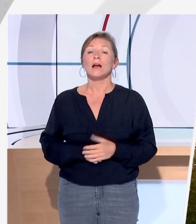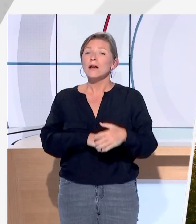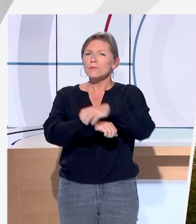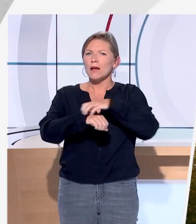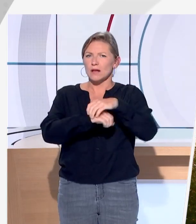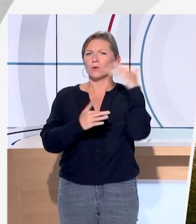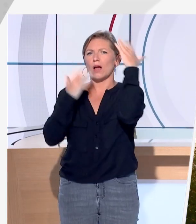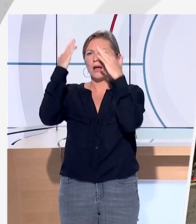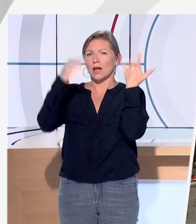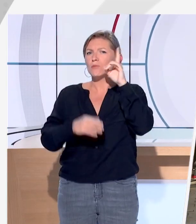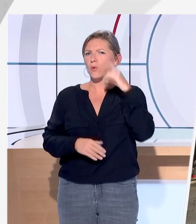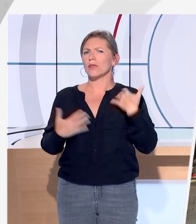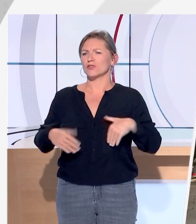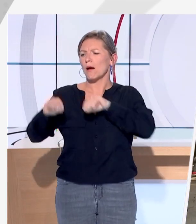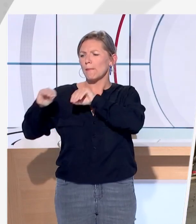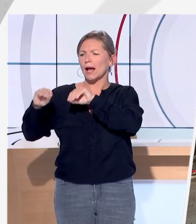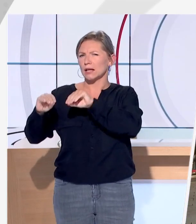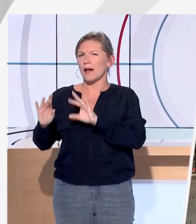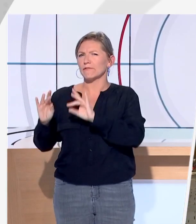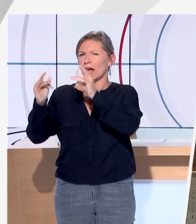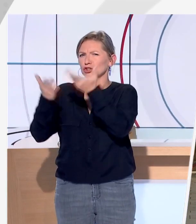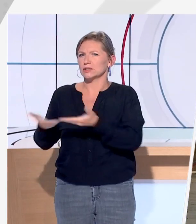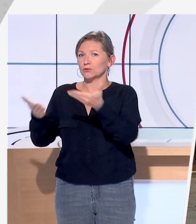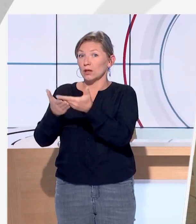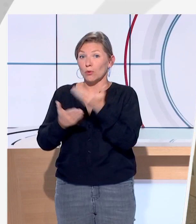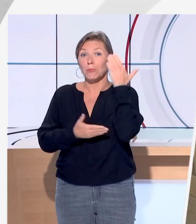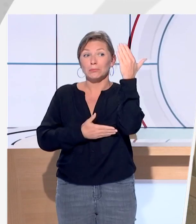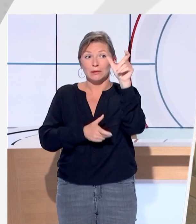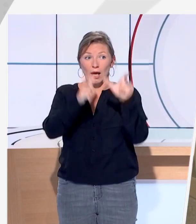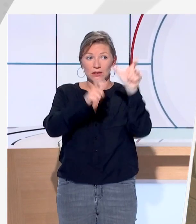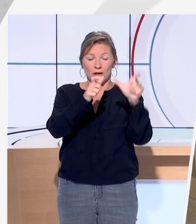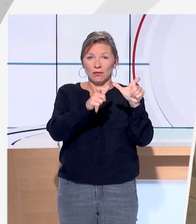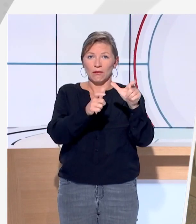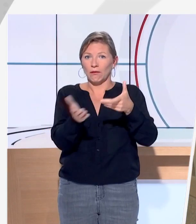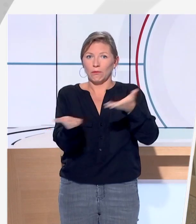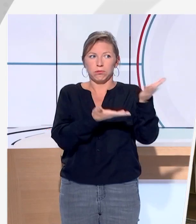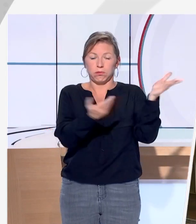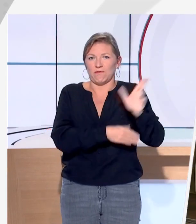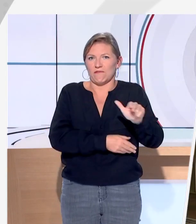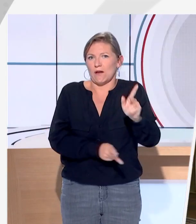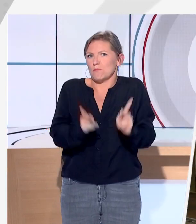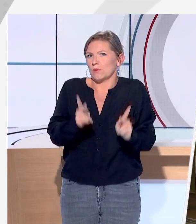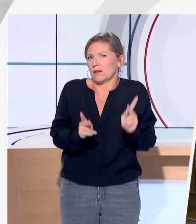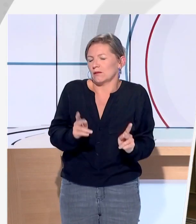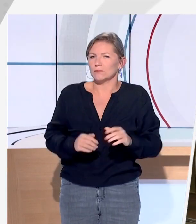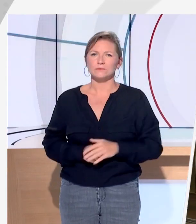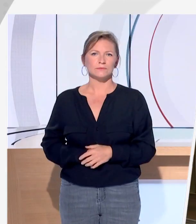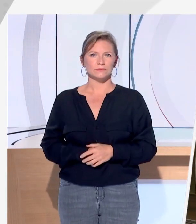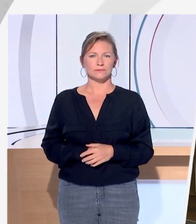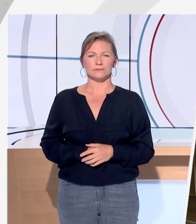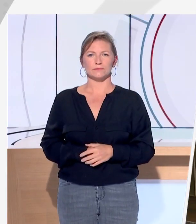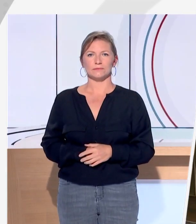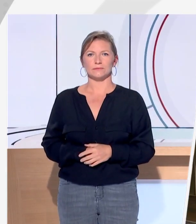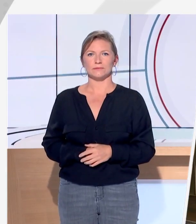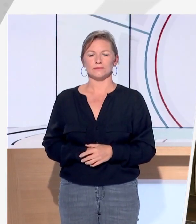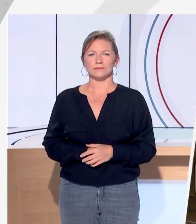La préfecture de la Creuse redoute de perdre des habitants et des commerces déjà fragiles avec une fiscalité qu'elle juge dissuasive.